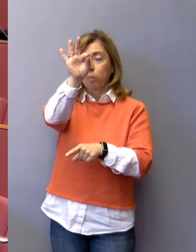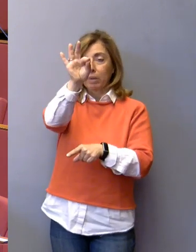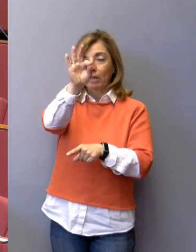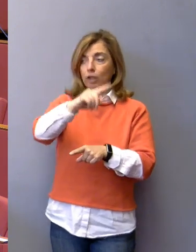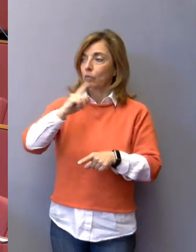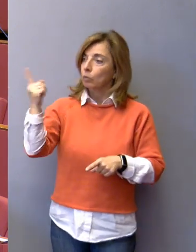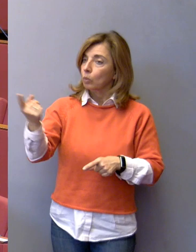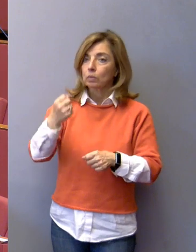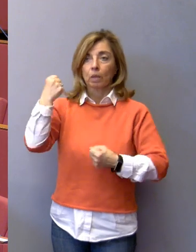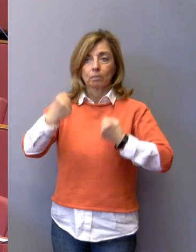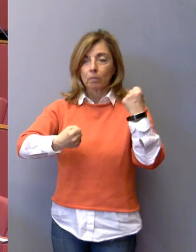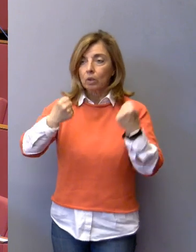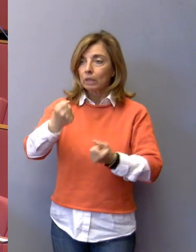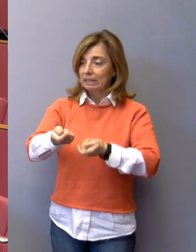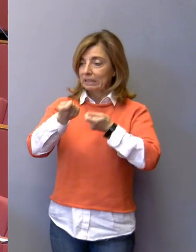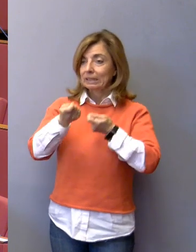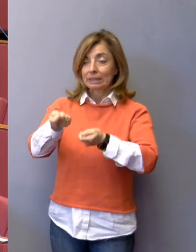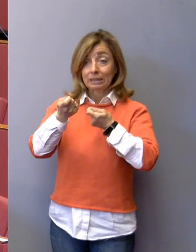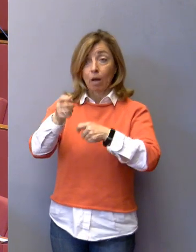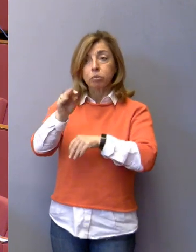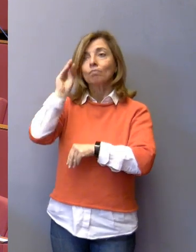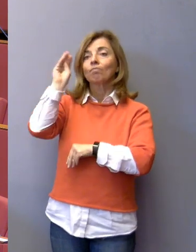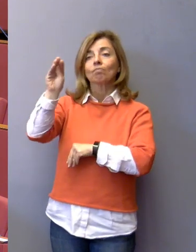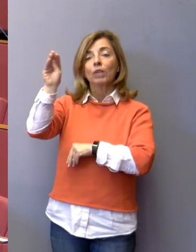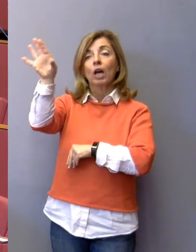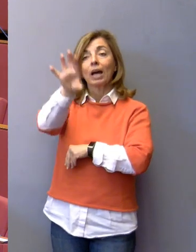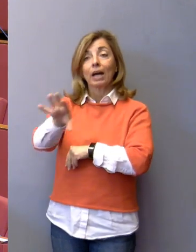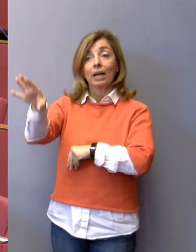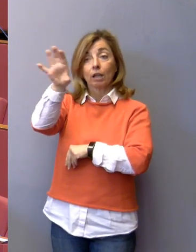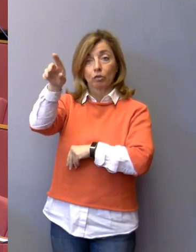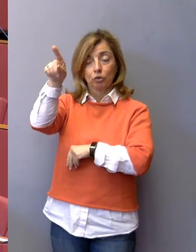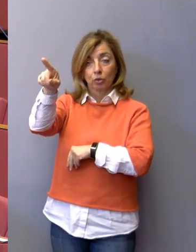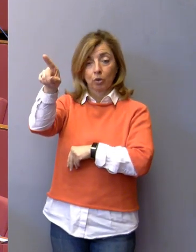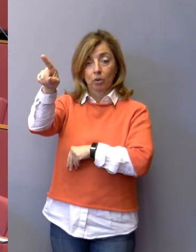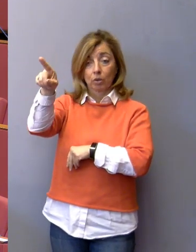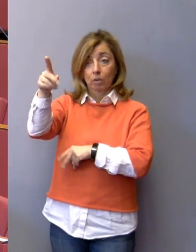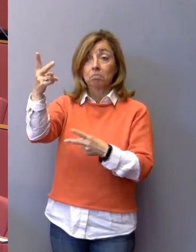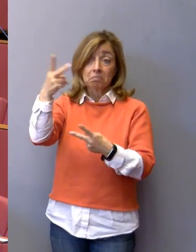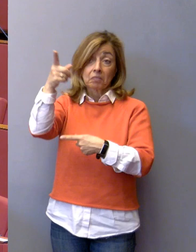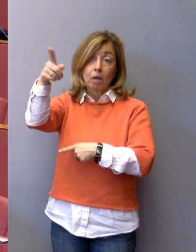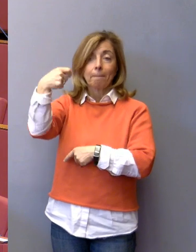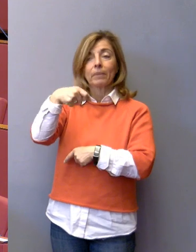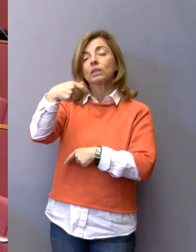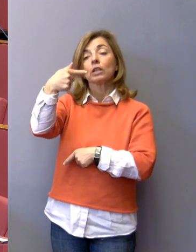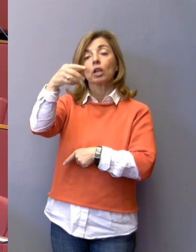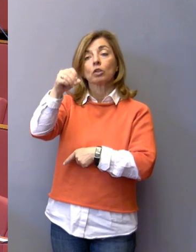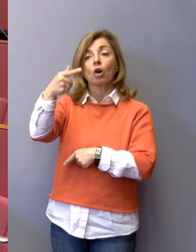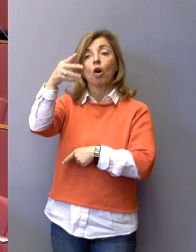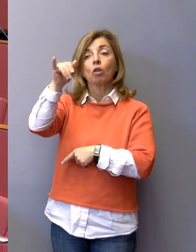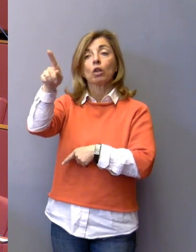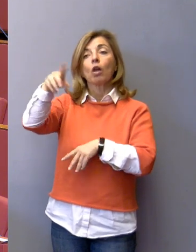la nostra voce forte anzitutto nei confronti della Regione E visto che il presidente Toti è